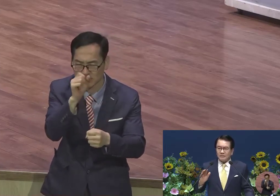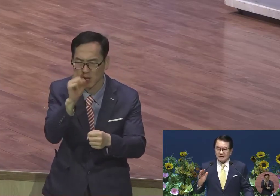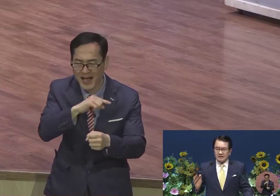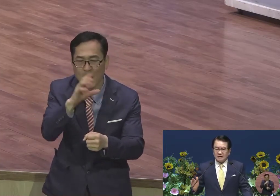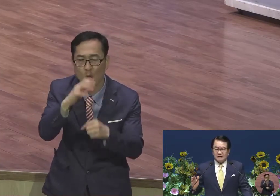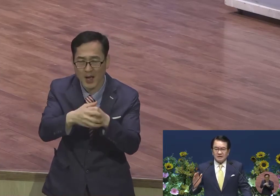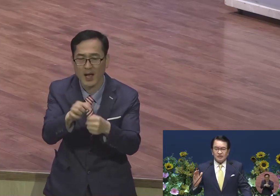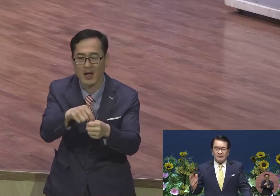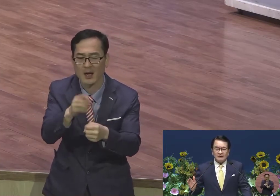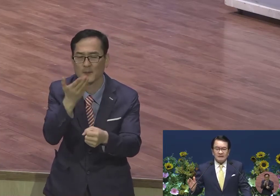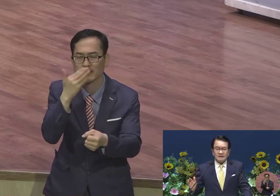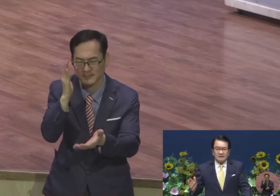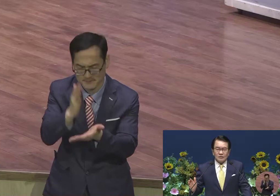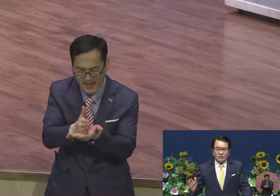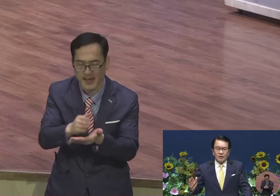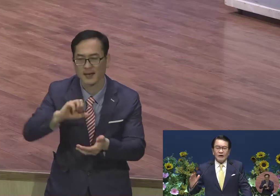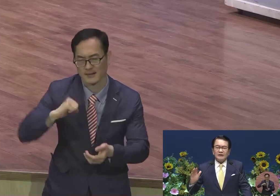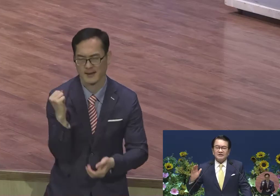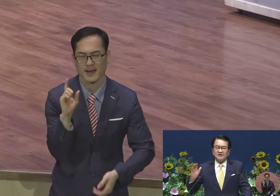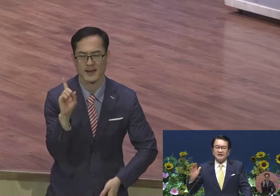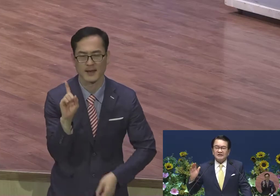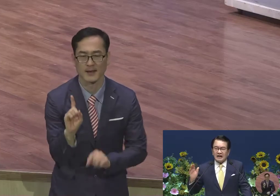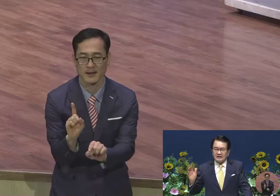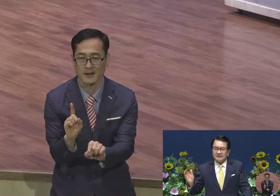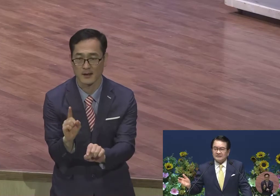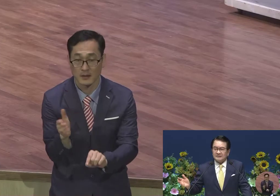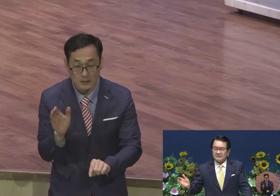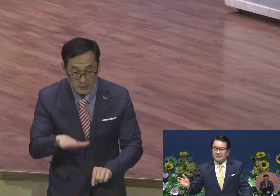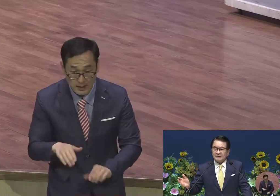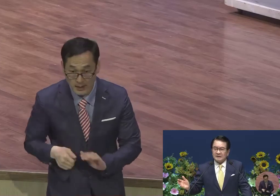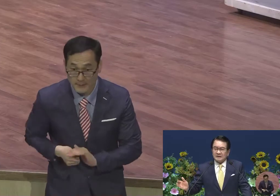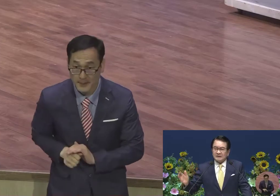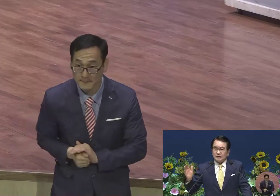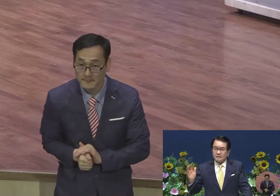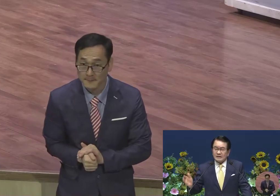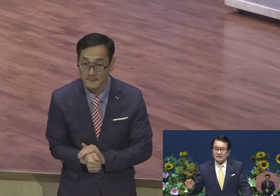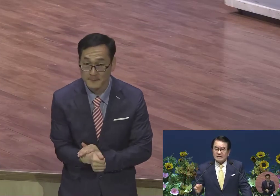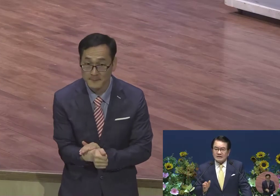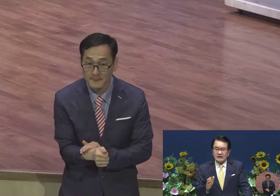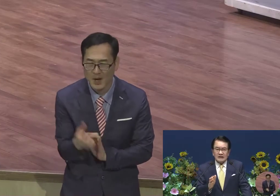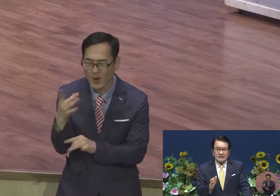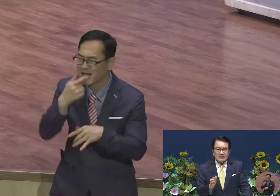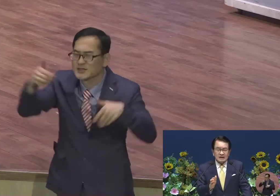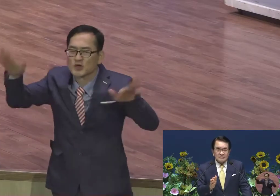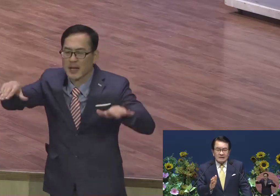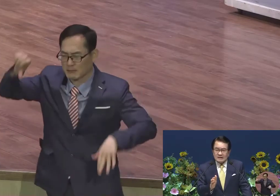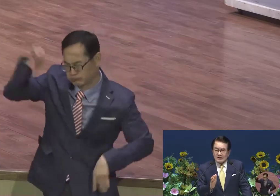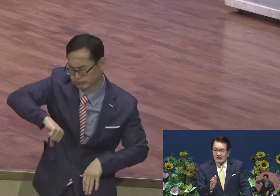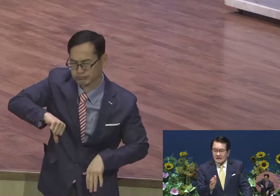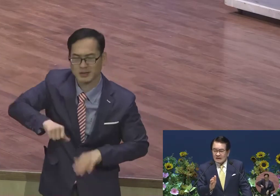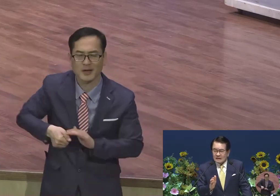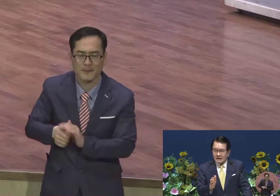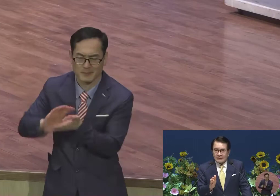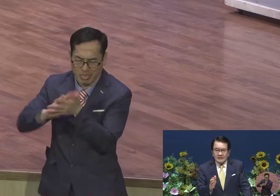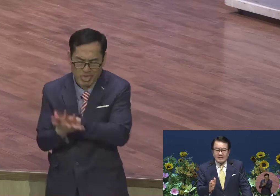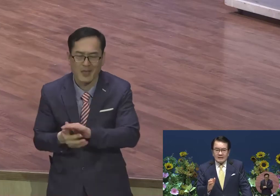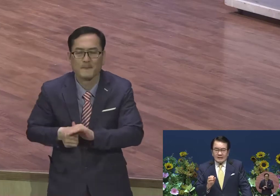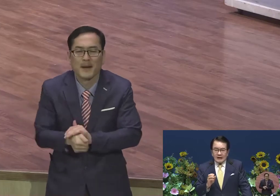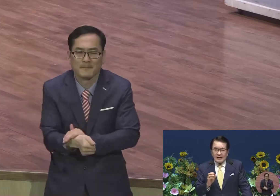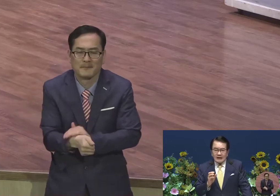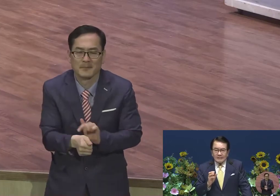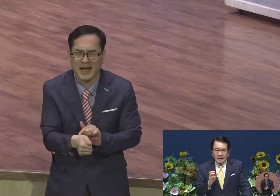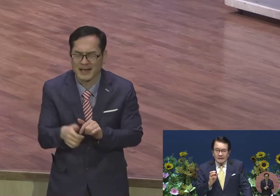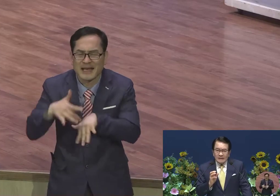하나님을 배신해서 저주받은 원래는 청사장이었어요. 저주받아서 사단이, 허감 사단이 됐는데